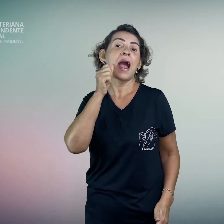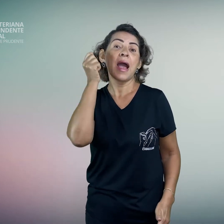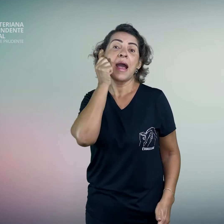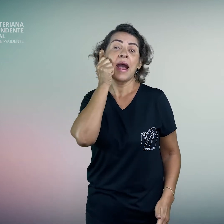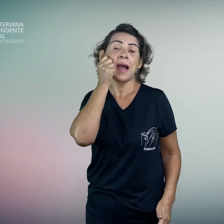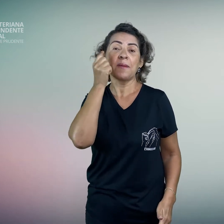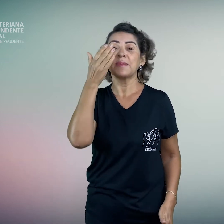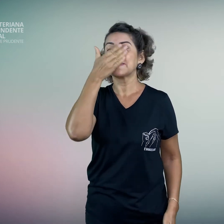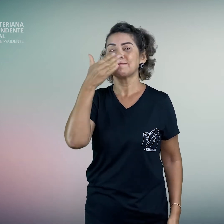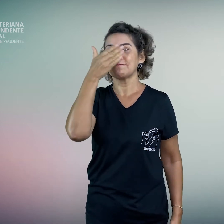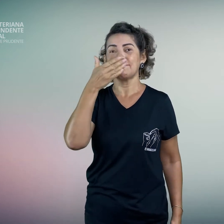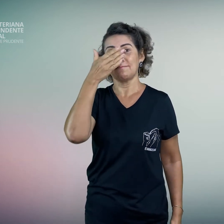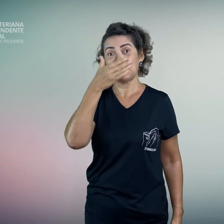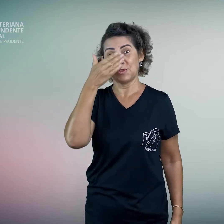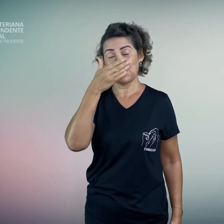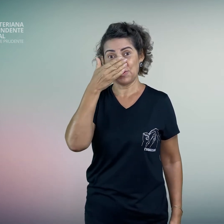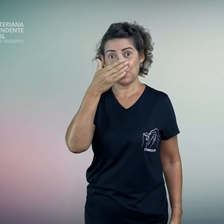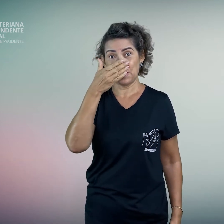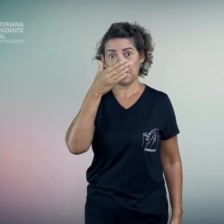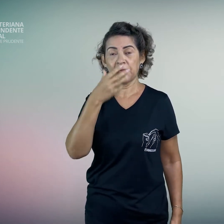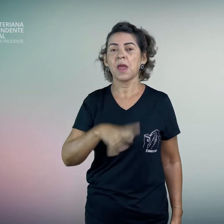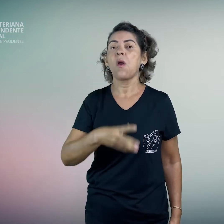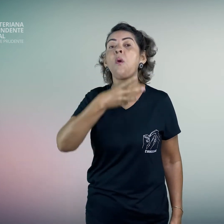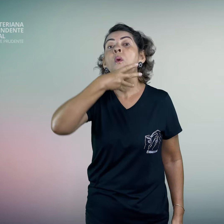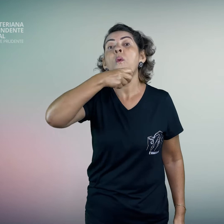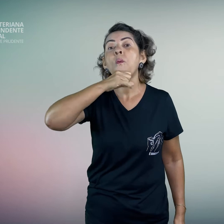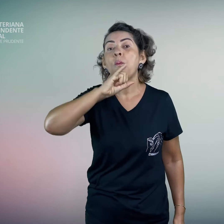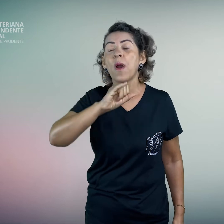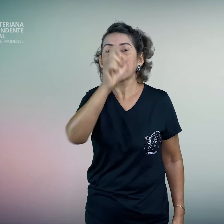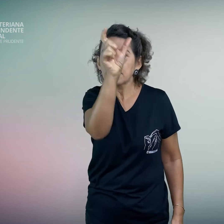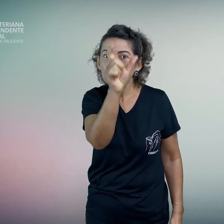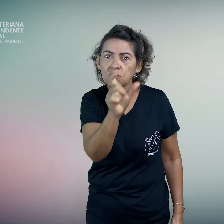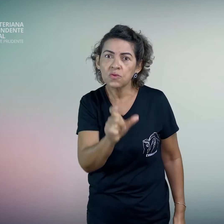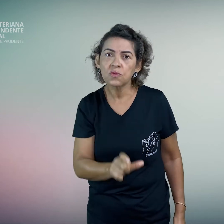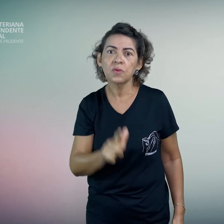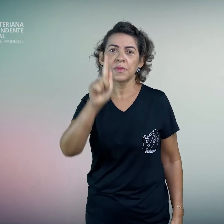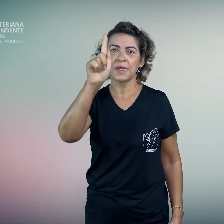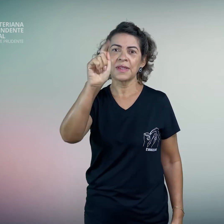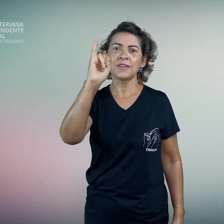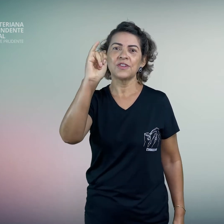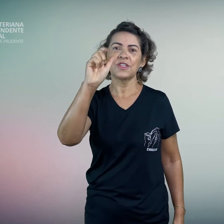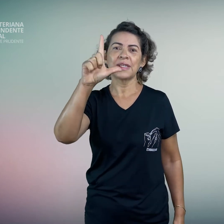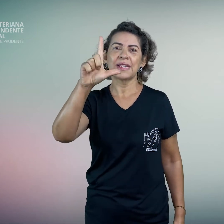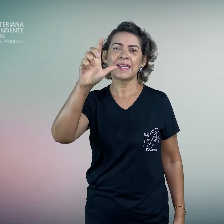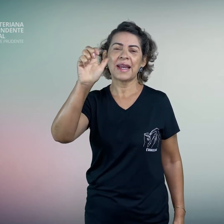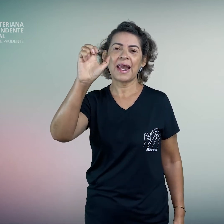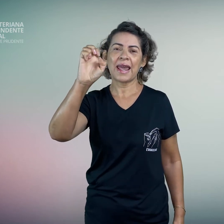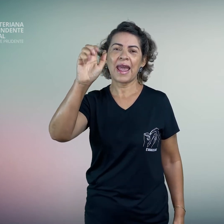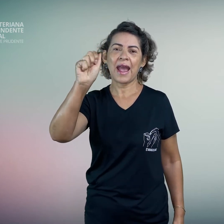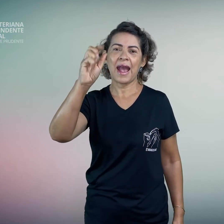prostituta. Seu pai foi Gileade. A mulher de Gileade também